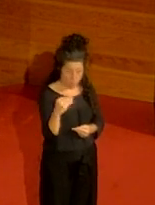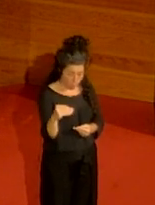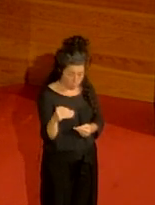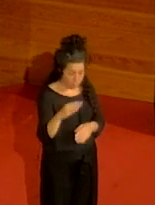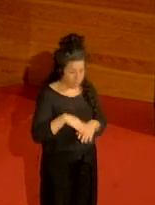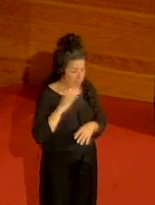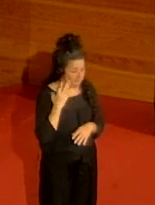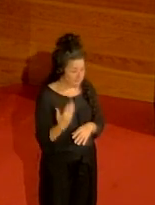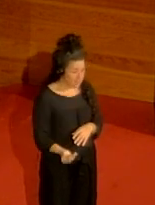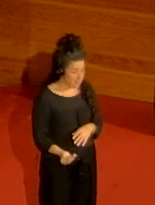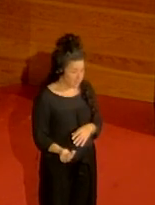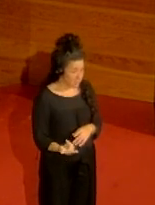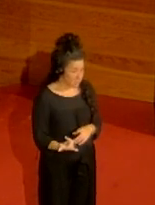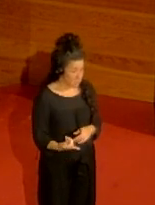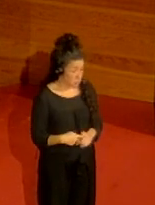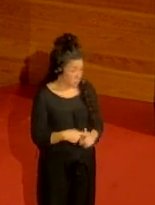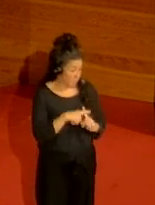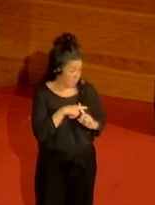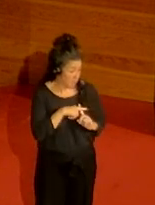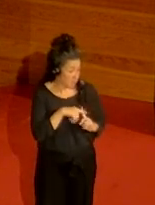para Israel es un terrorista